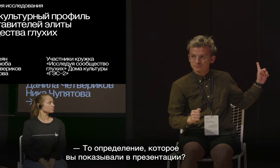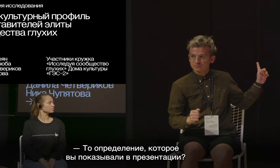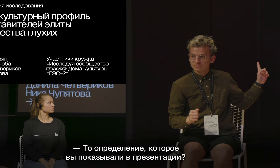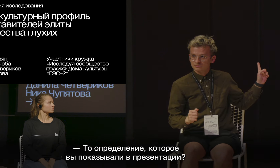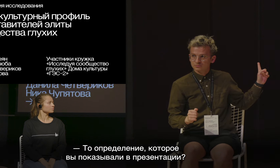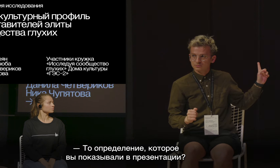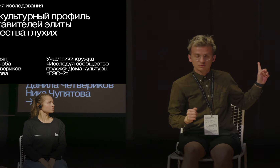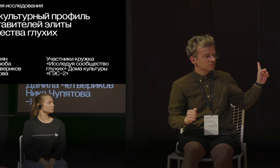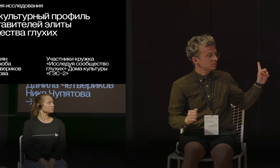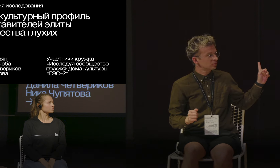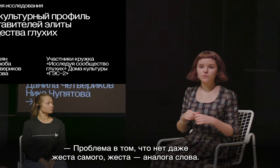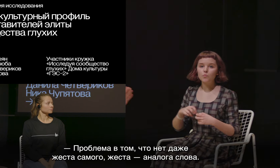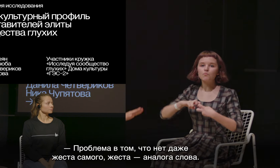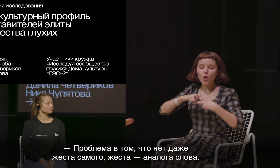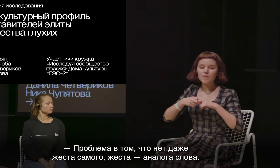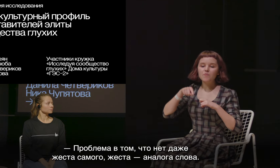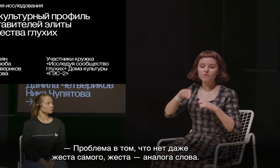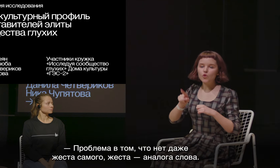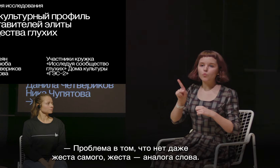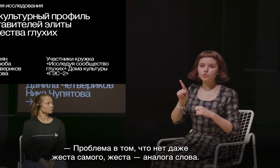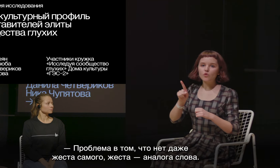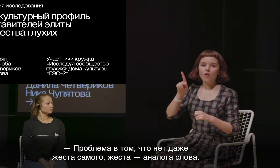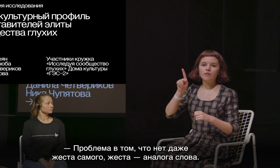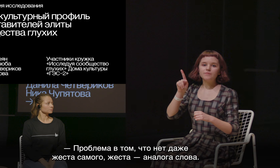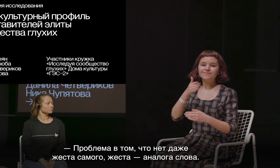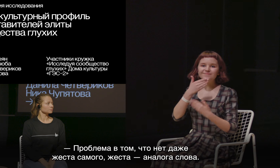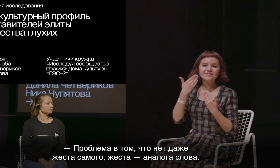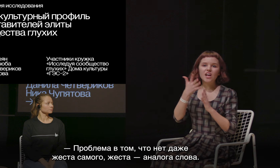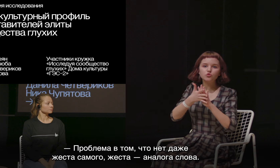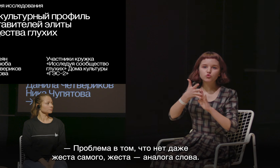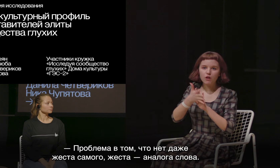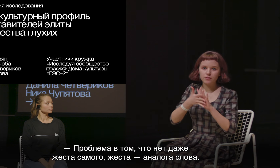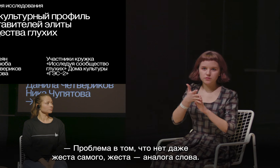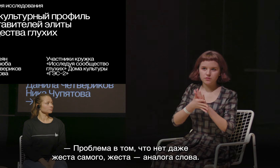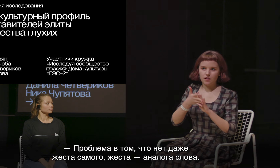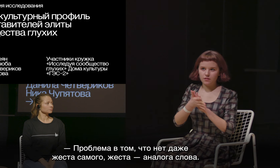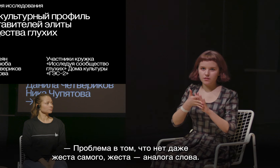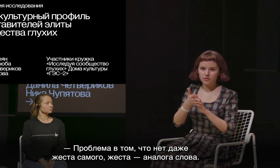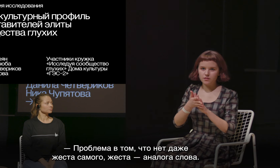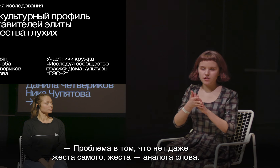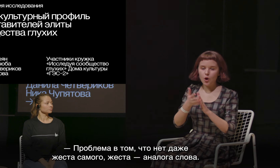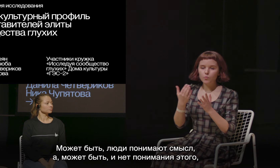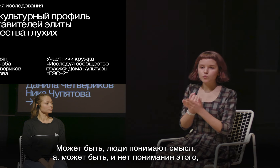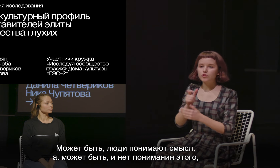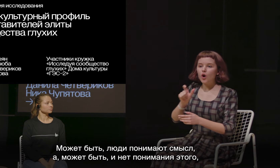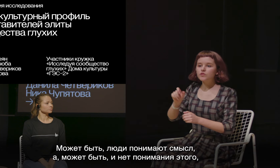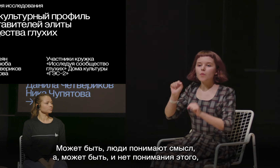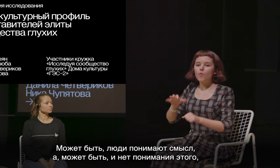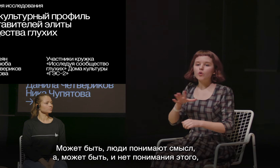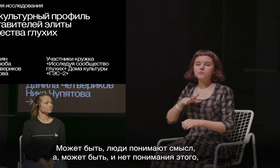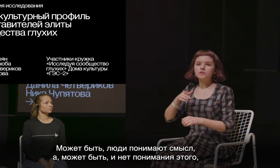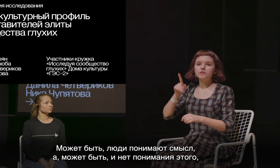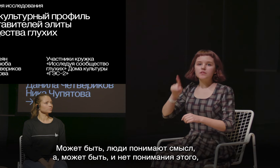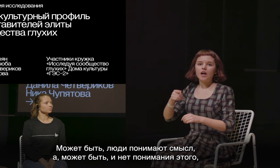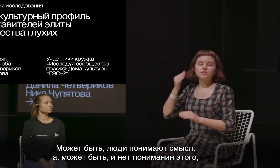это вы показывали, давайте вернемся. Проблема в том, что нет даже жеста самого, жеста аналога слова.